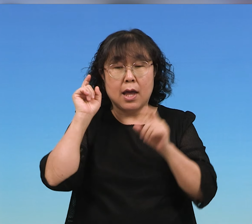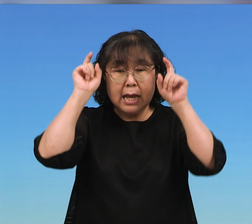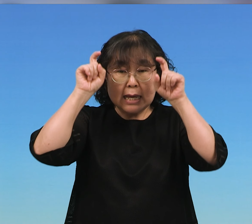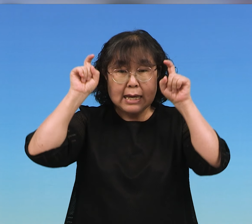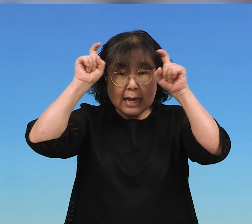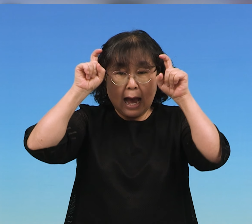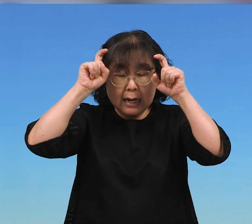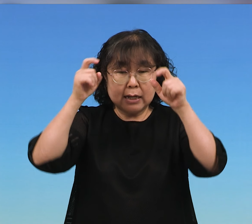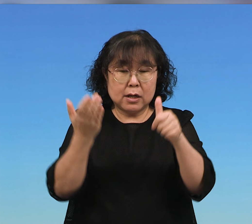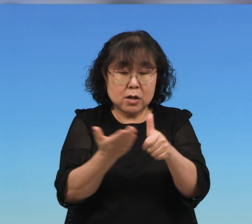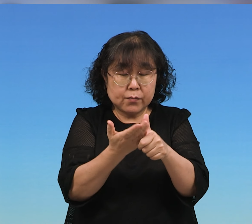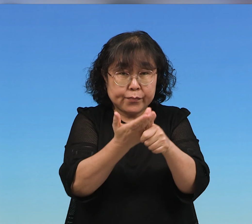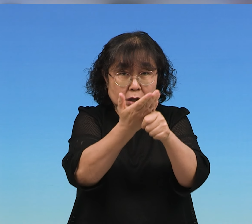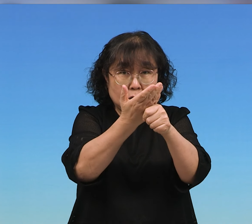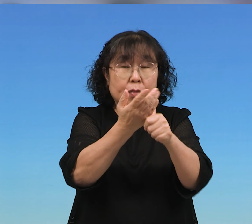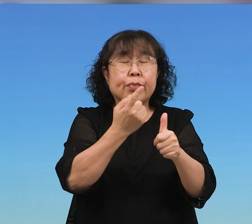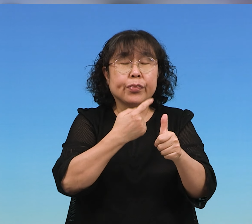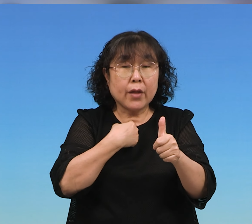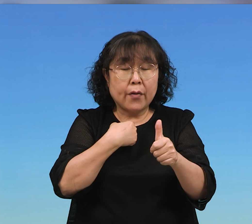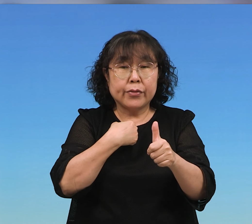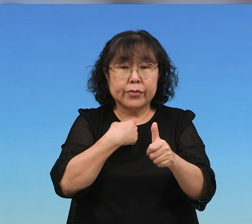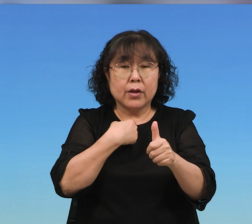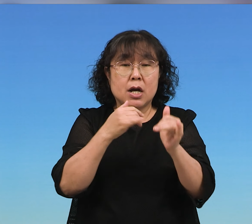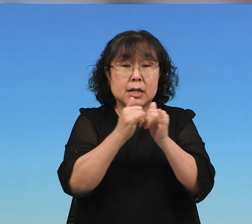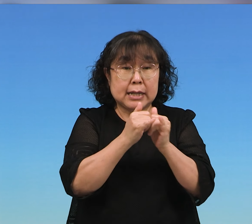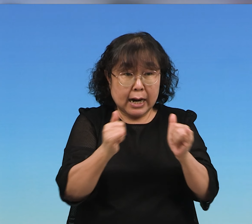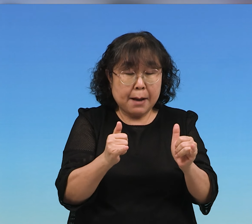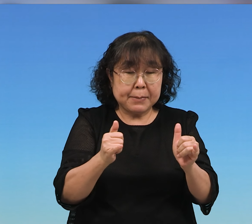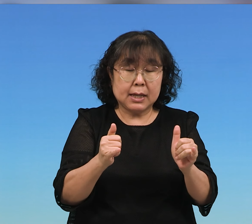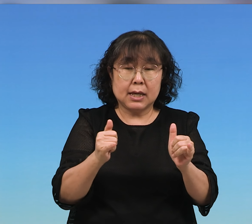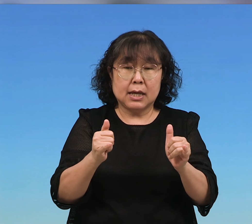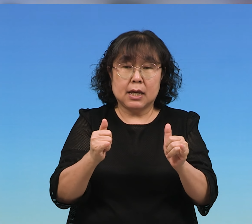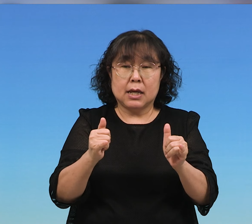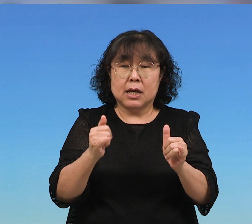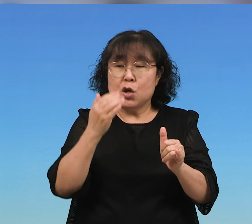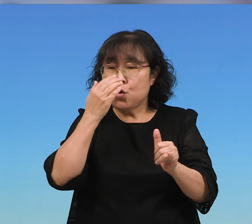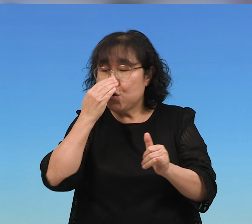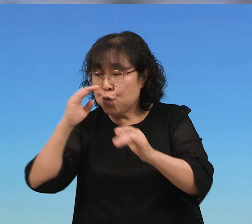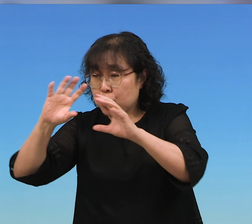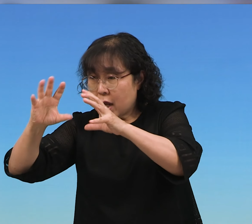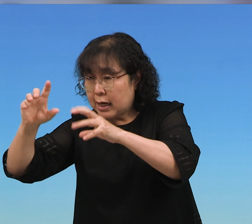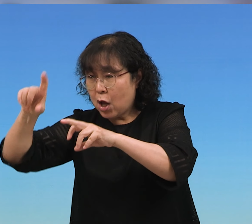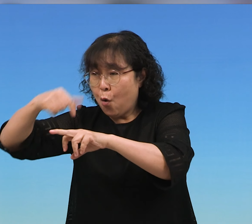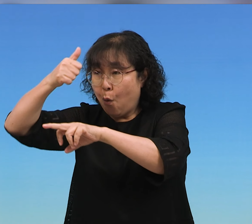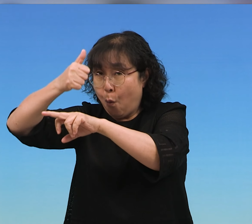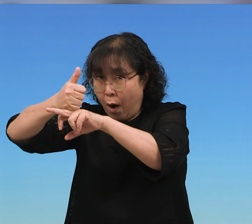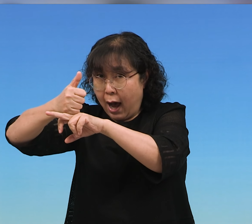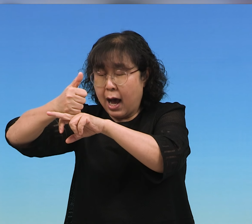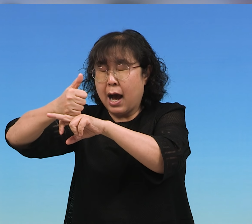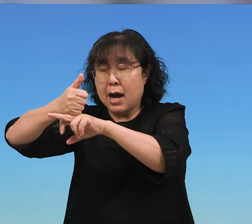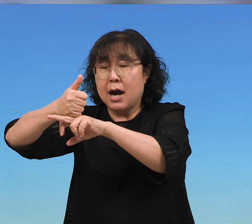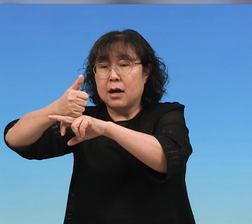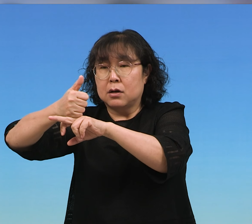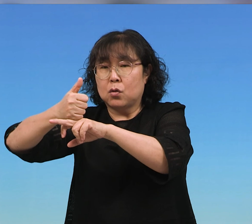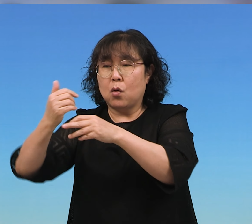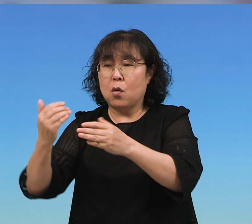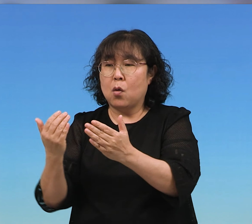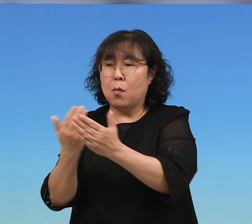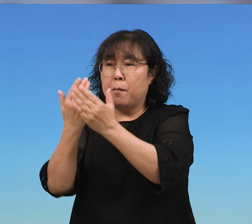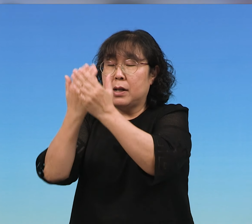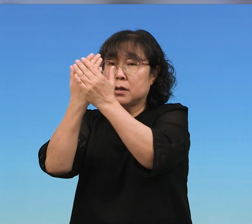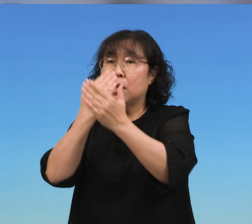했길래 양치던 초라한 목동에서 한나라의 위대한 왕으로 비상할 수 있었나? 물론